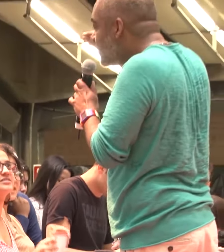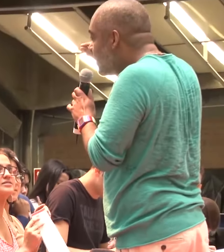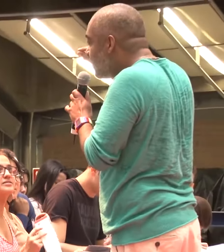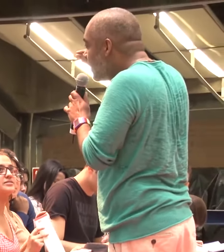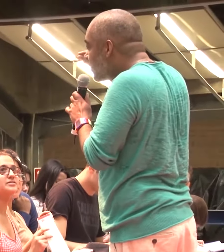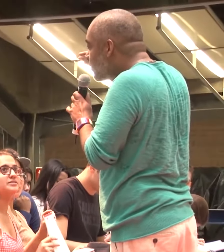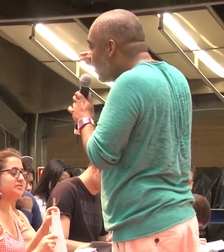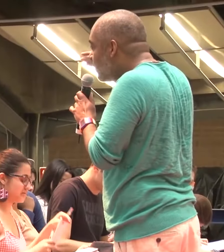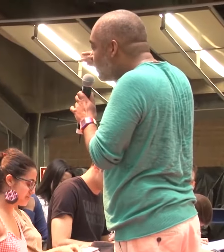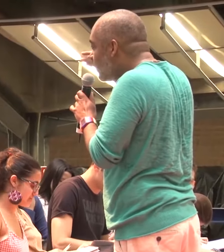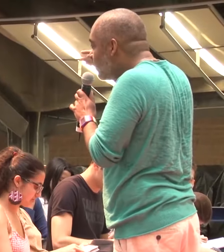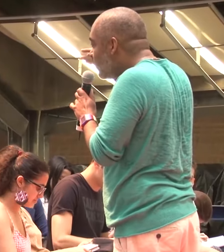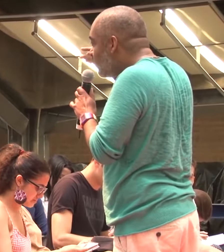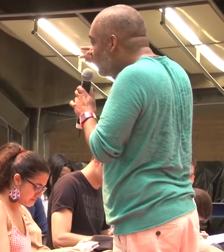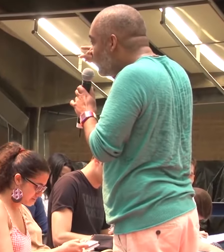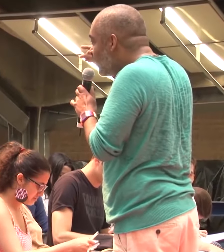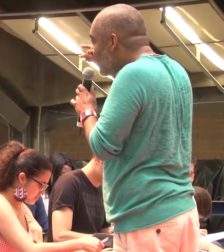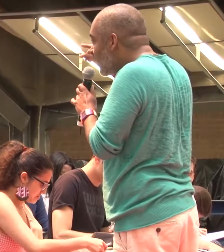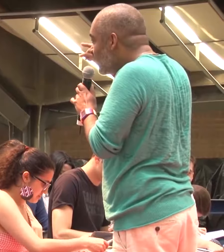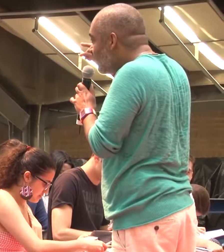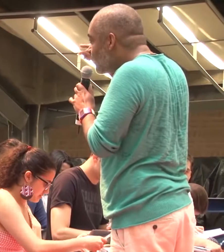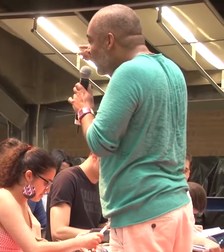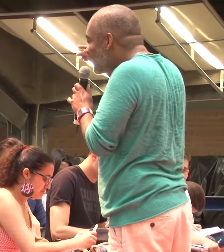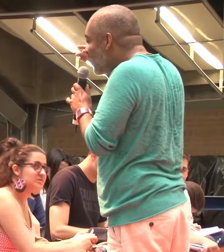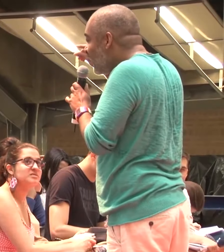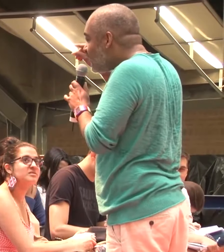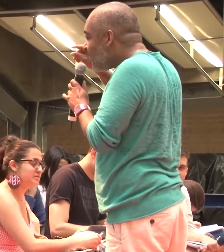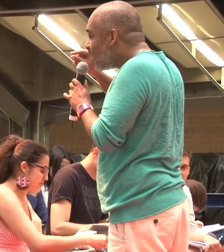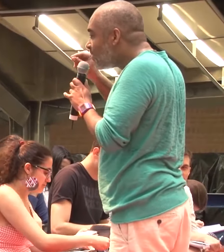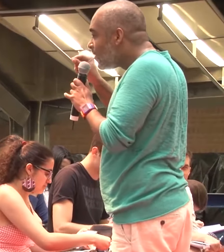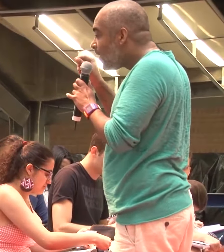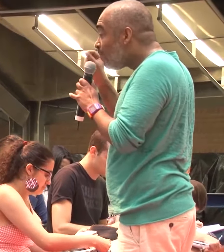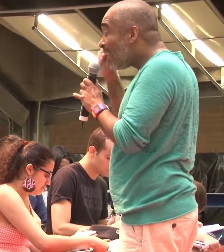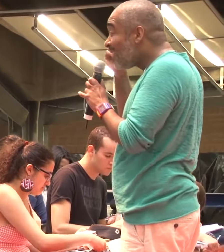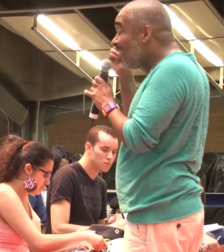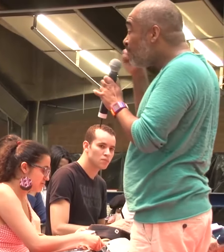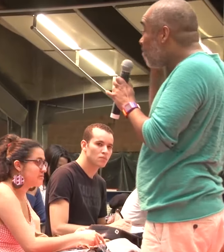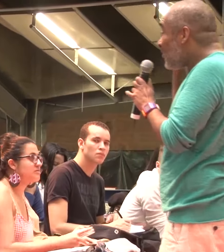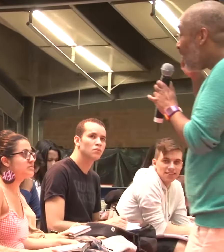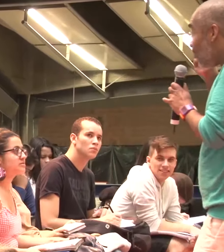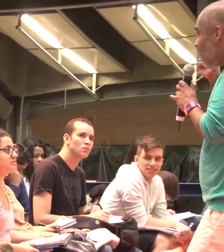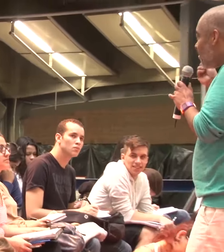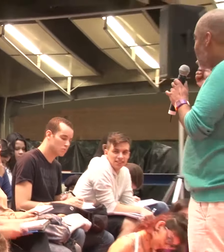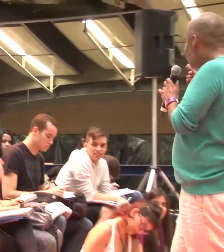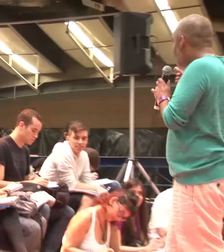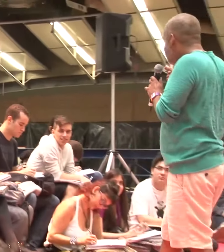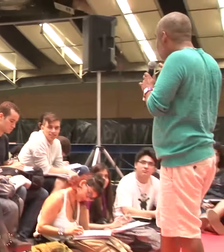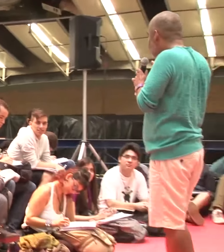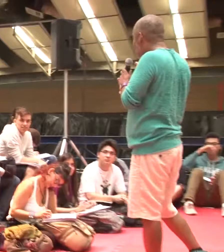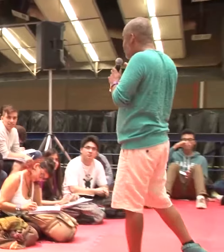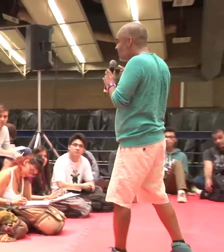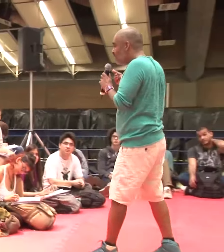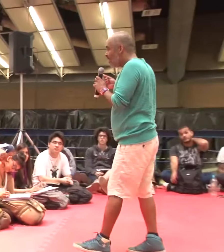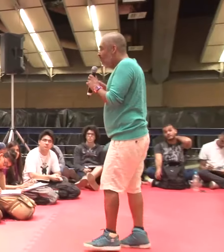de microscópio e vou cada vez mais chegando para o interior